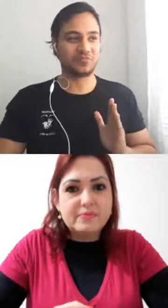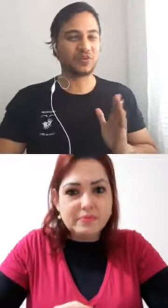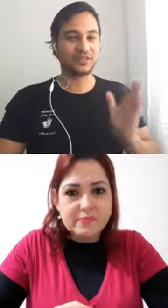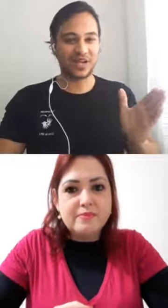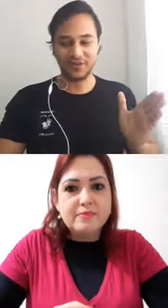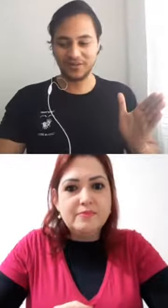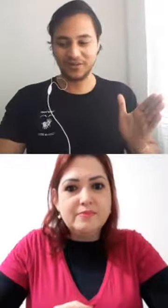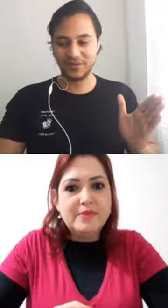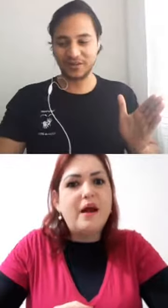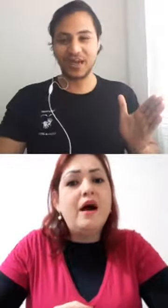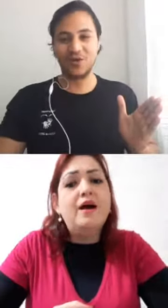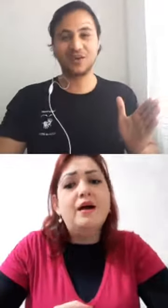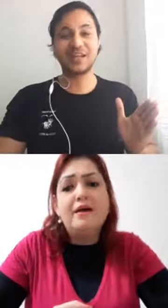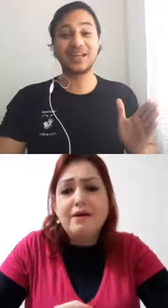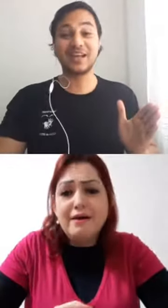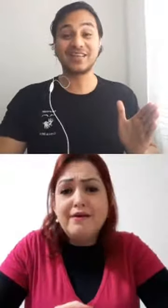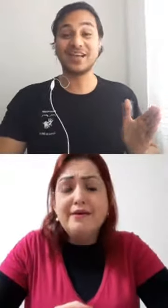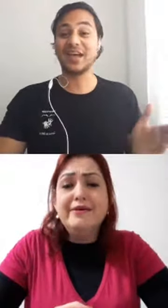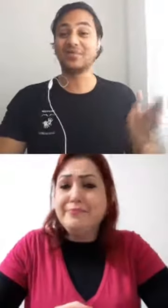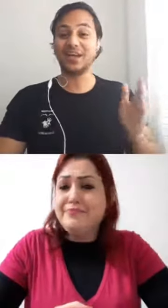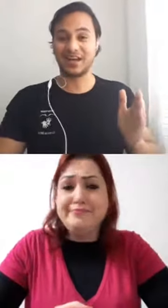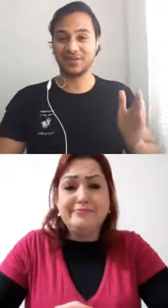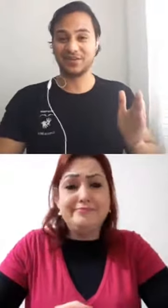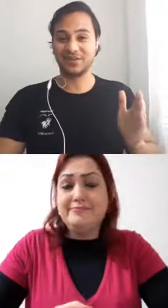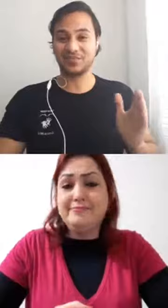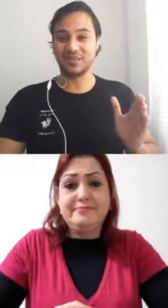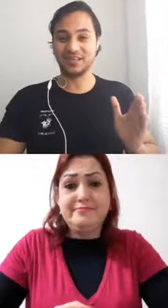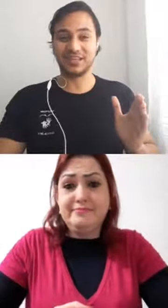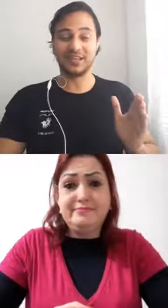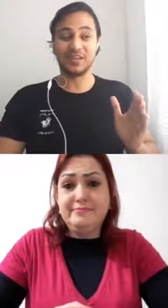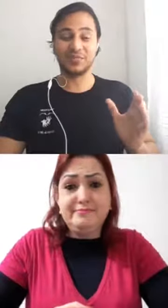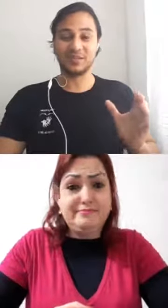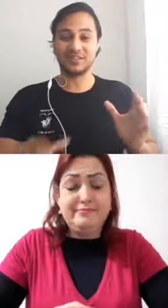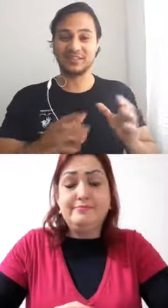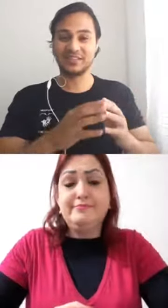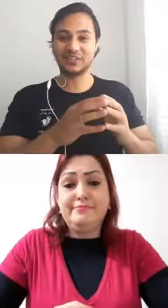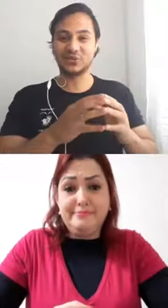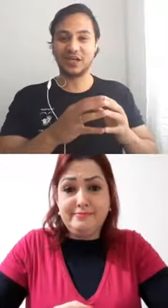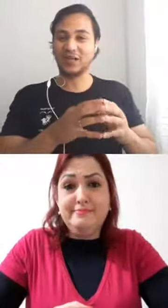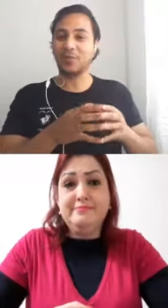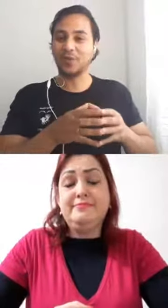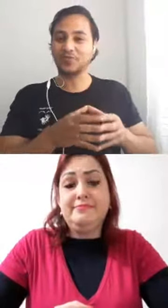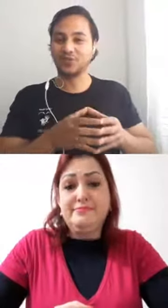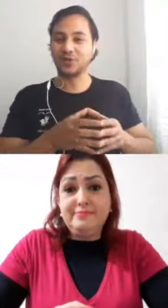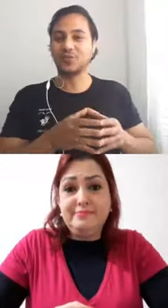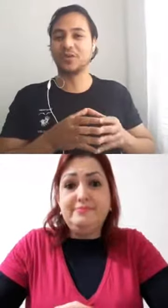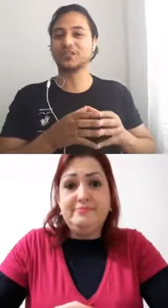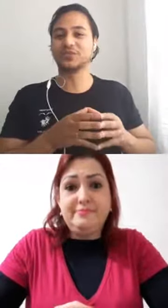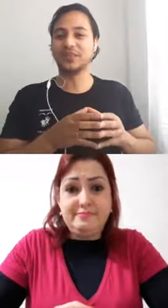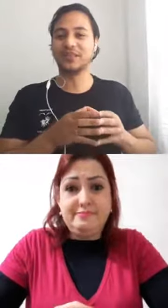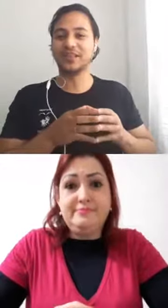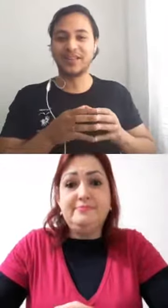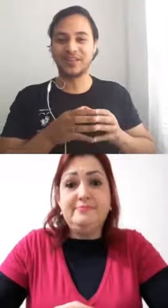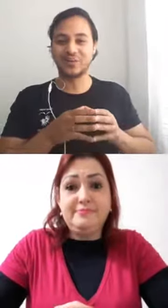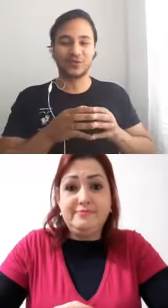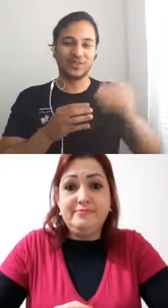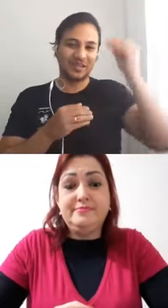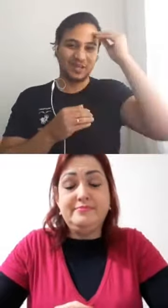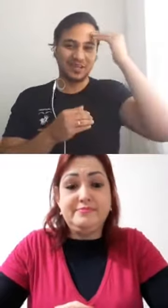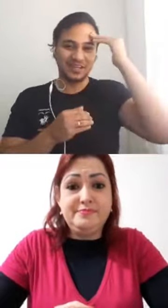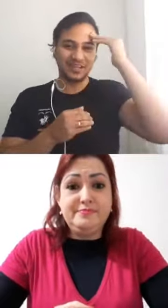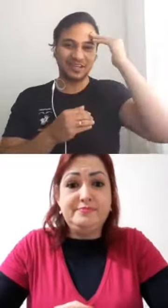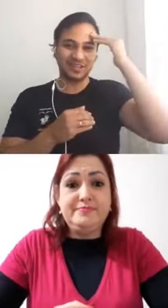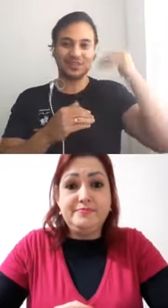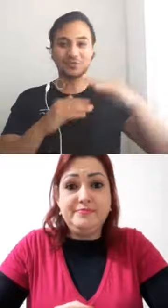um voluntário, e aonde que ele tem que ser remunerado. Porque, assim, muitas vezes até o próprio surdo, a comunidade surda não entende, ou não